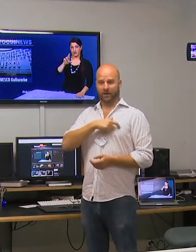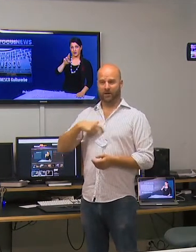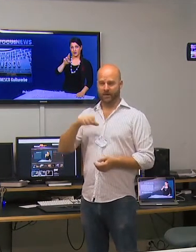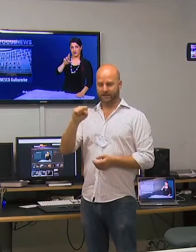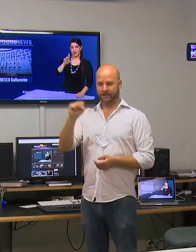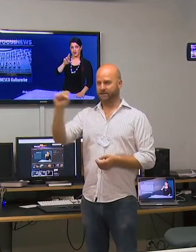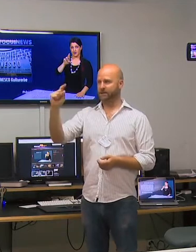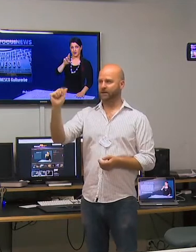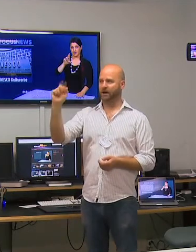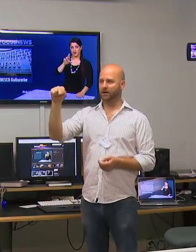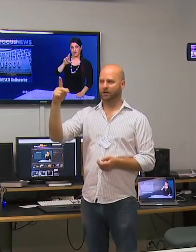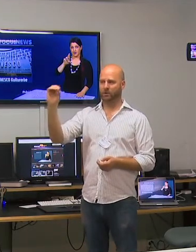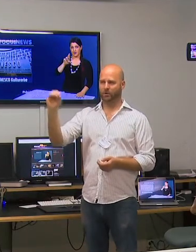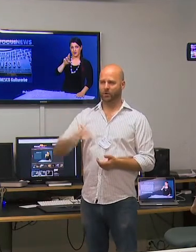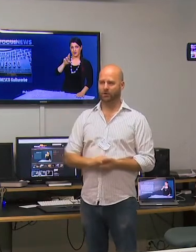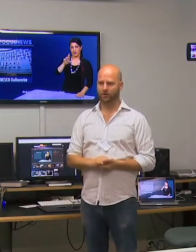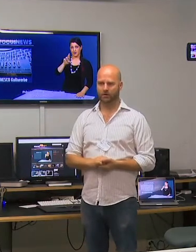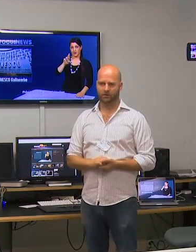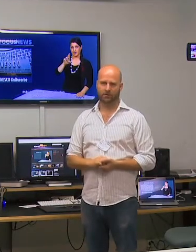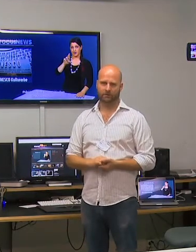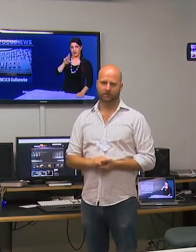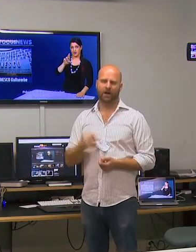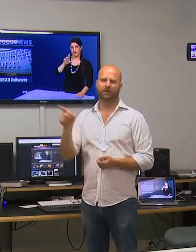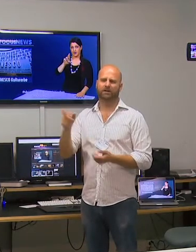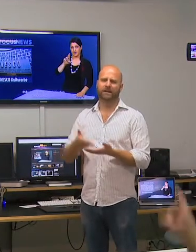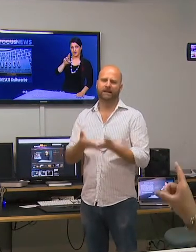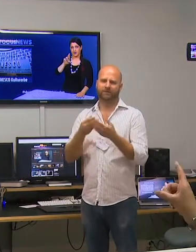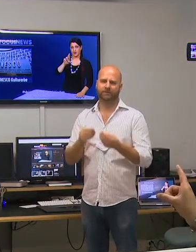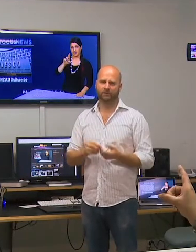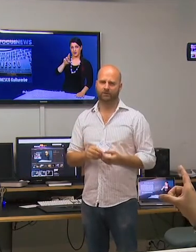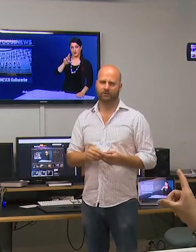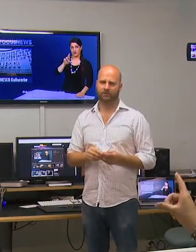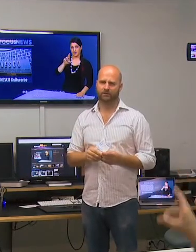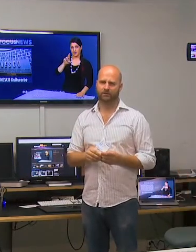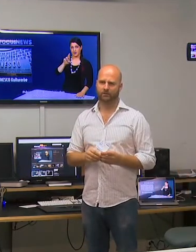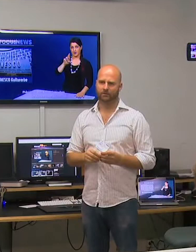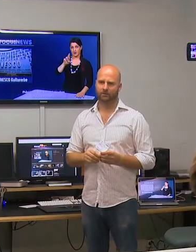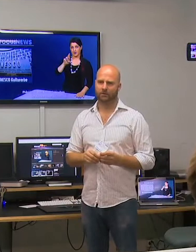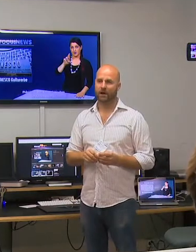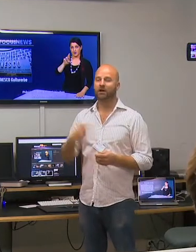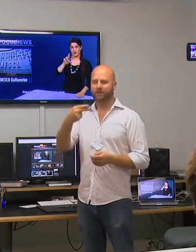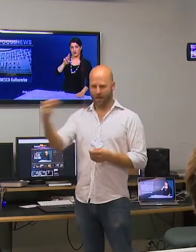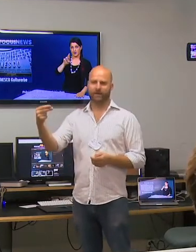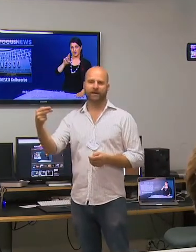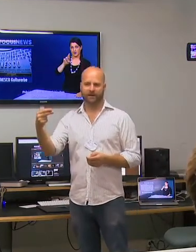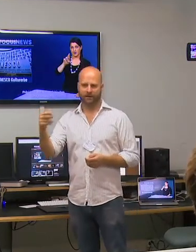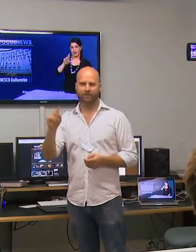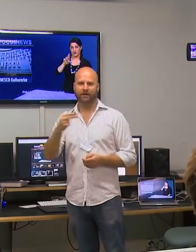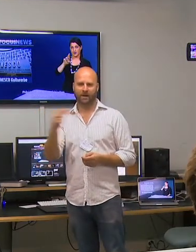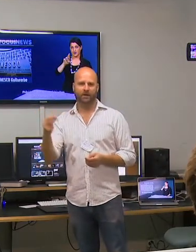Zum Beispiel mein Name ist Tanko, kann man so Aber hat sie das eben buchstabieren. gemacht? Genau. Ja, doch, sie hat den